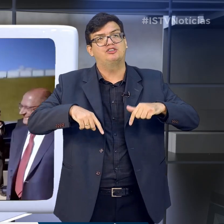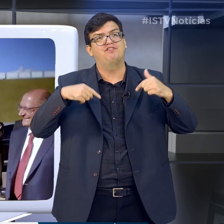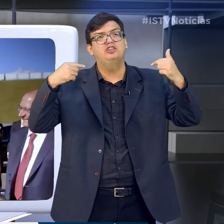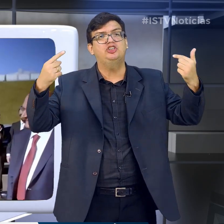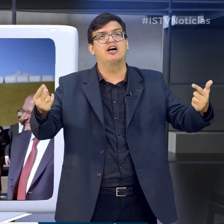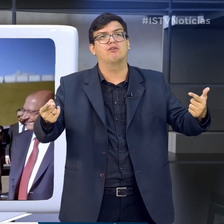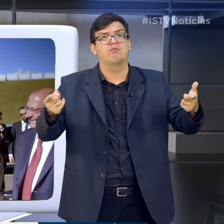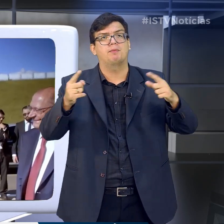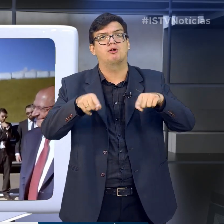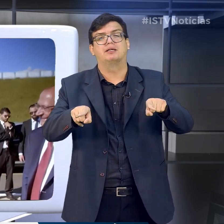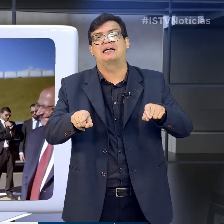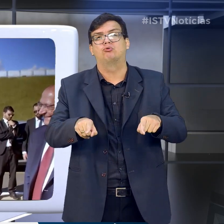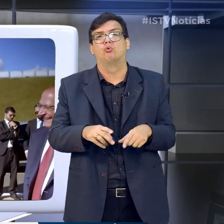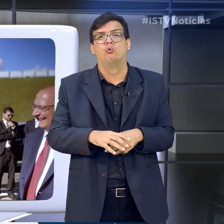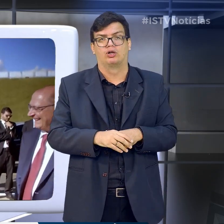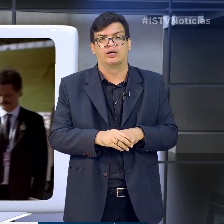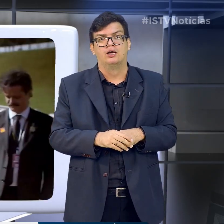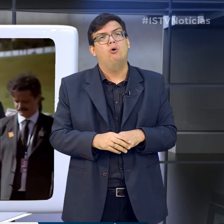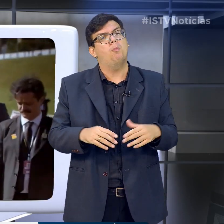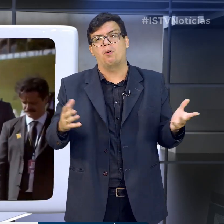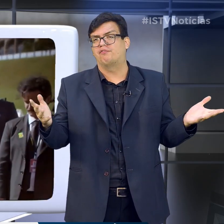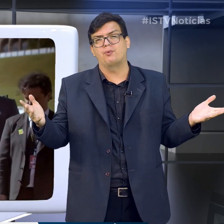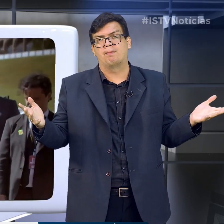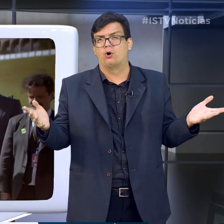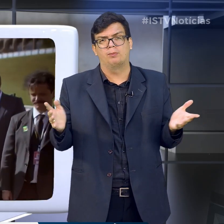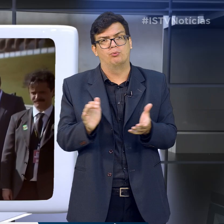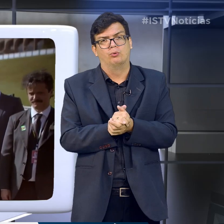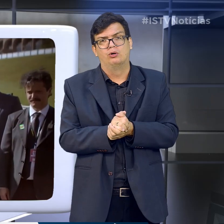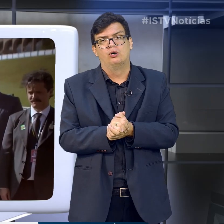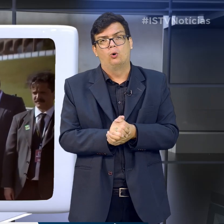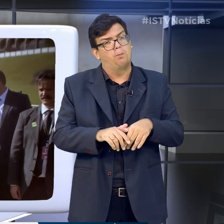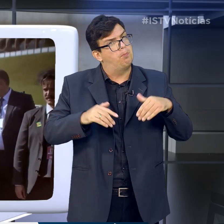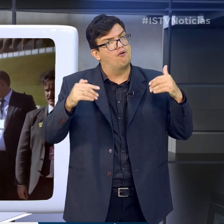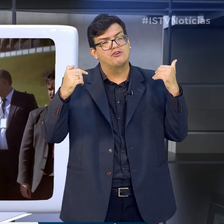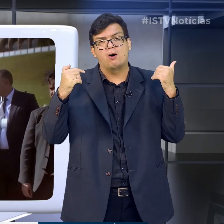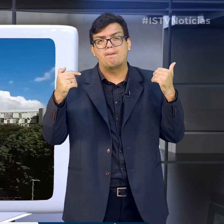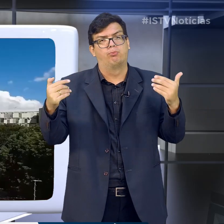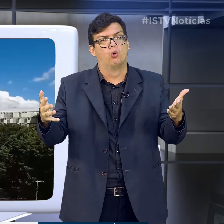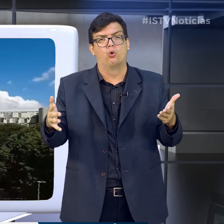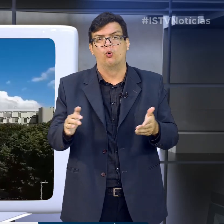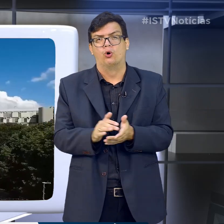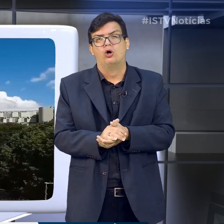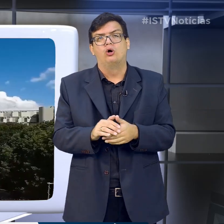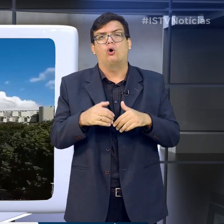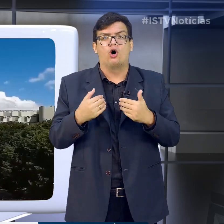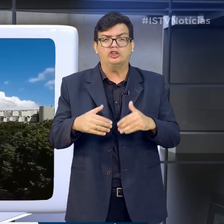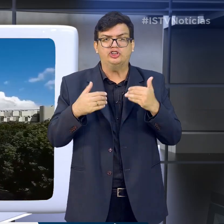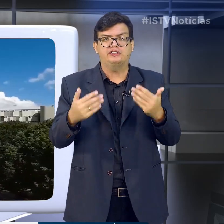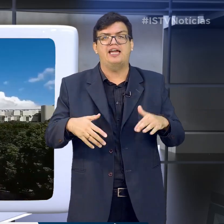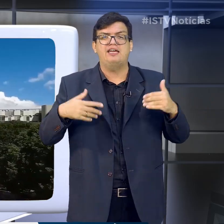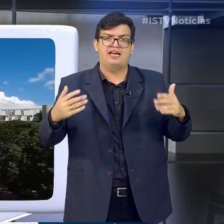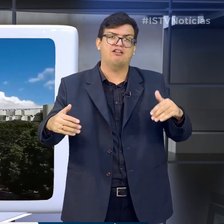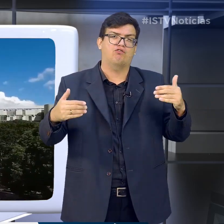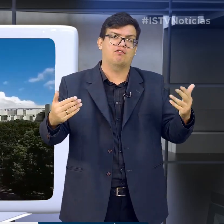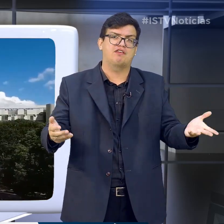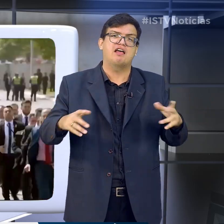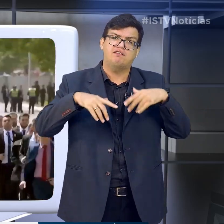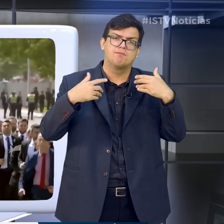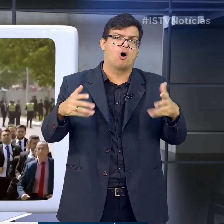de 20 anos do primeiro Mandato do Lula o povo não é bobo o povo não é burro hoje tem redes sociais que